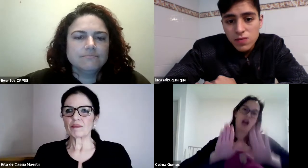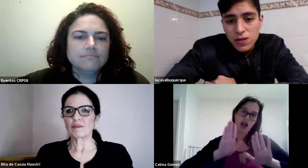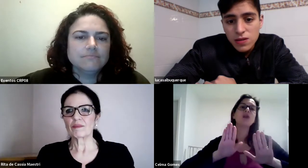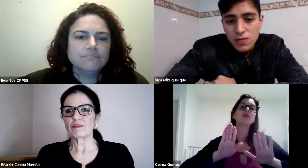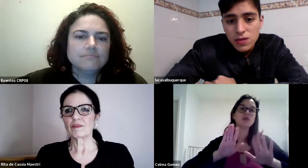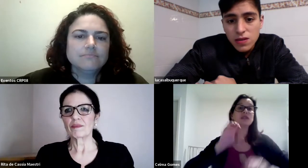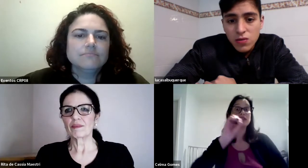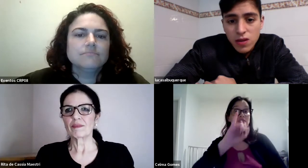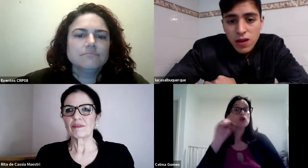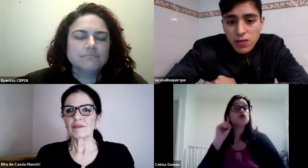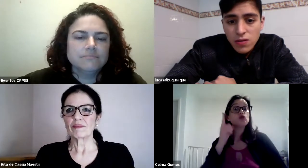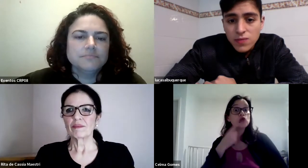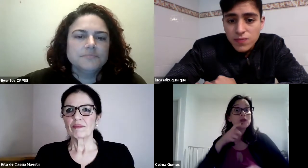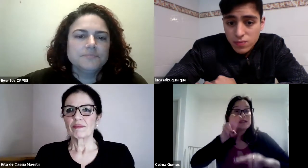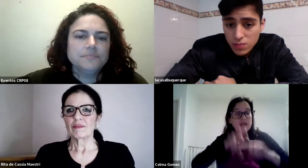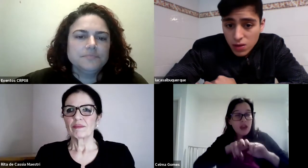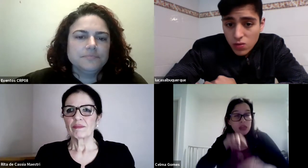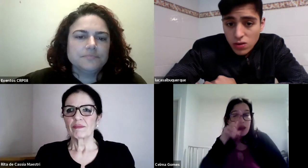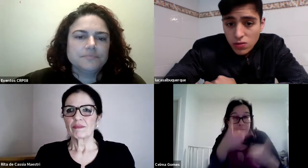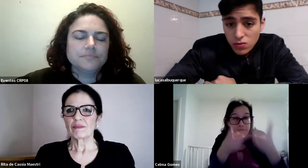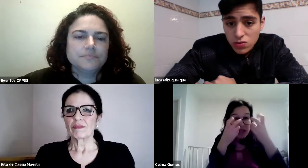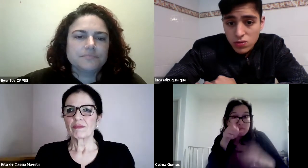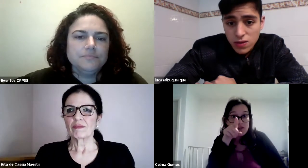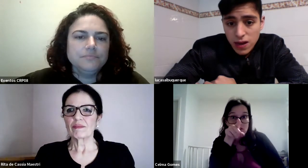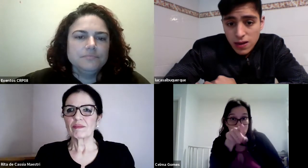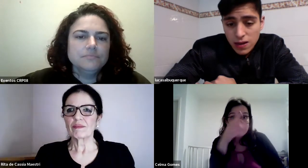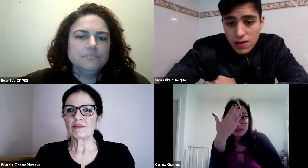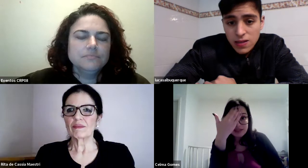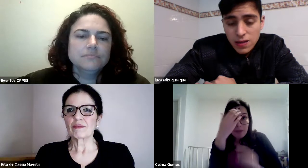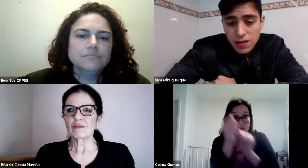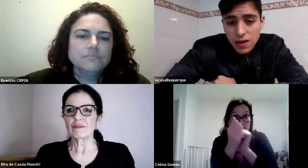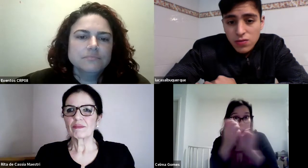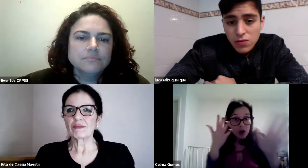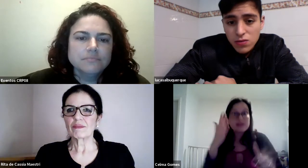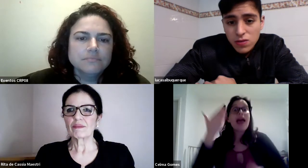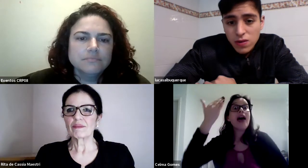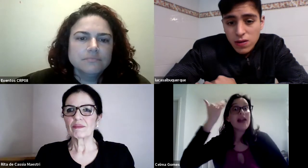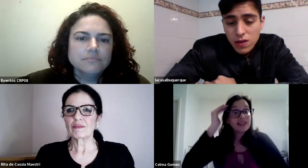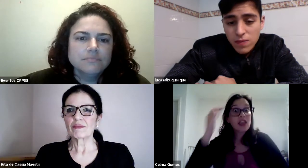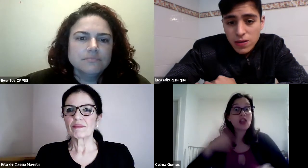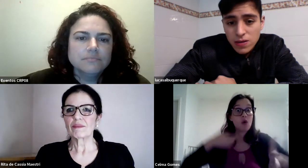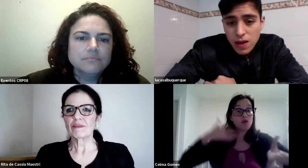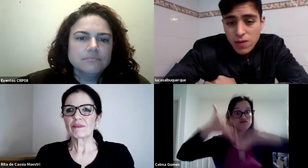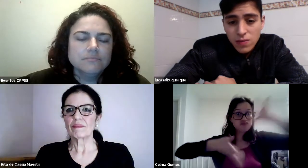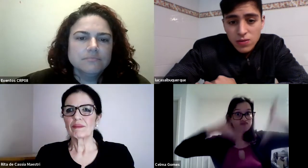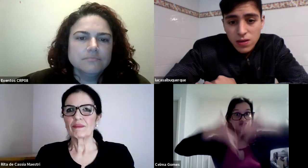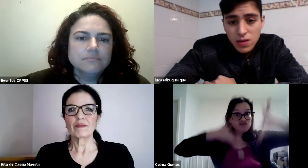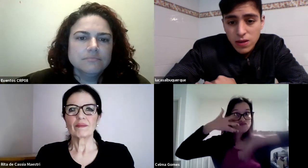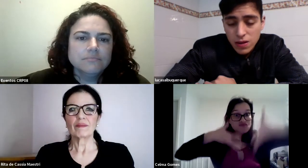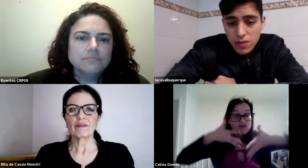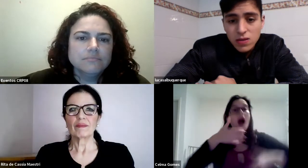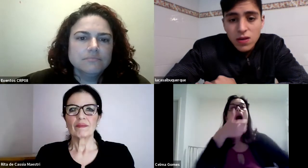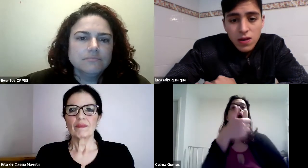isso que nós precisamos ter cuidado quando o surdo está ali, sentado num consultório, e ele percebe que a pessoa